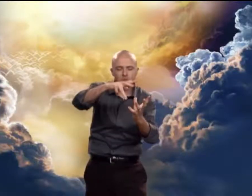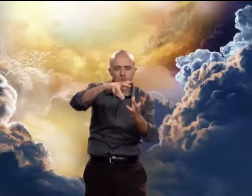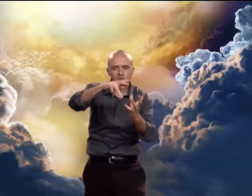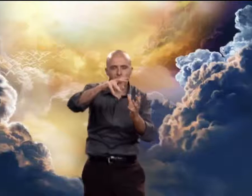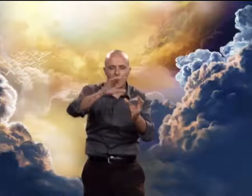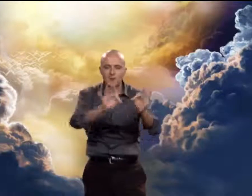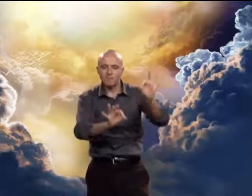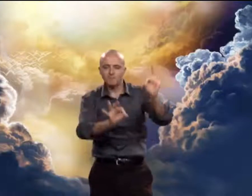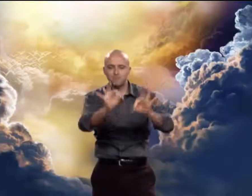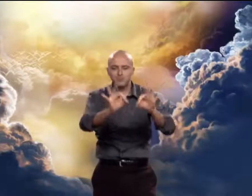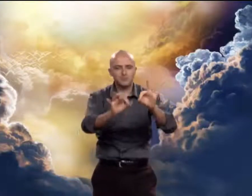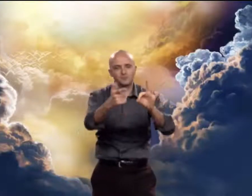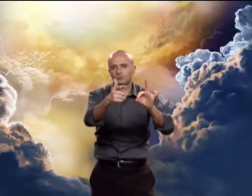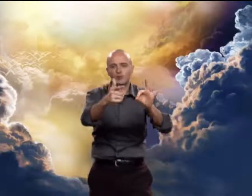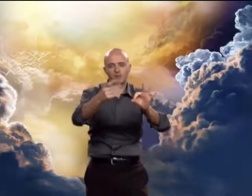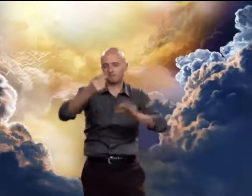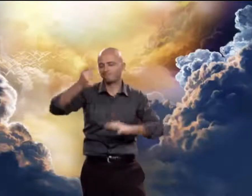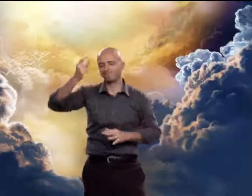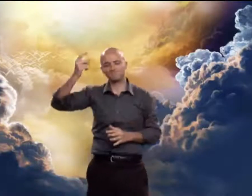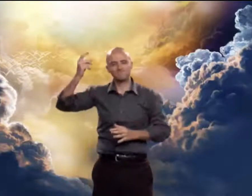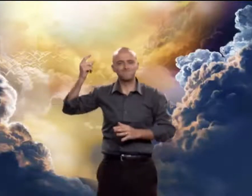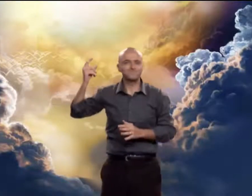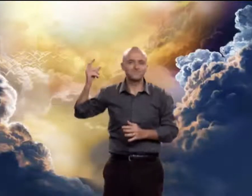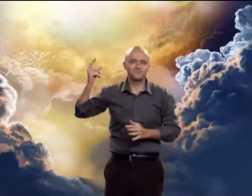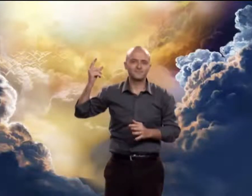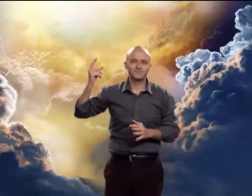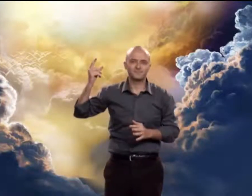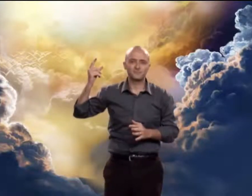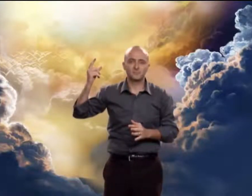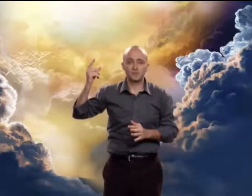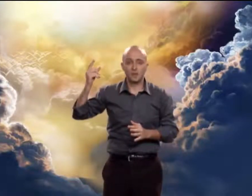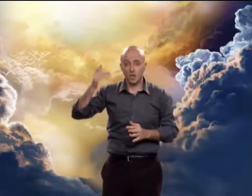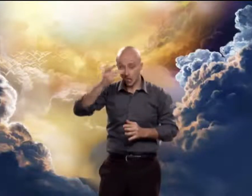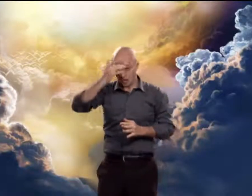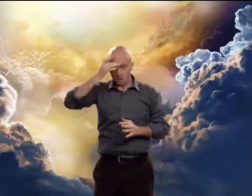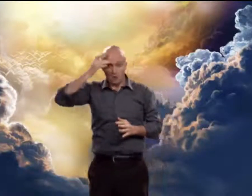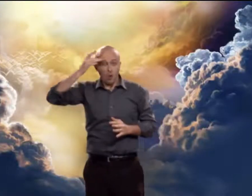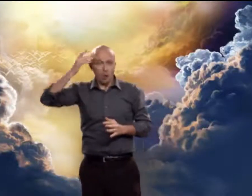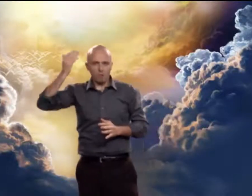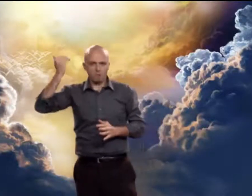são filhos da luz, filhos do dia. Não somos da noite nem das trevas.